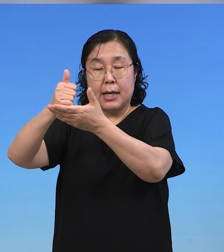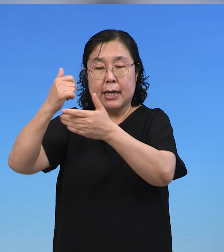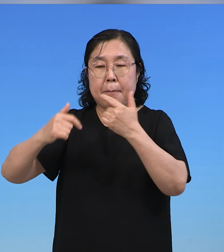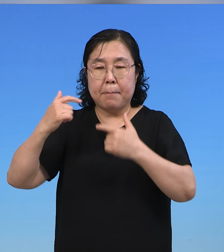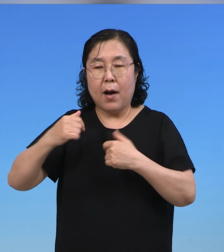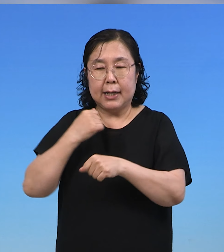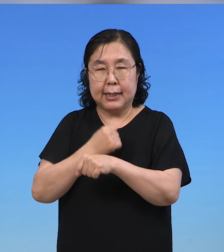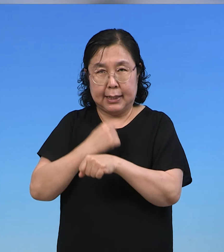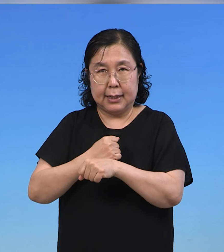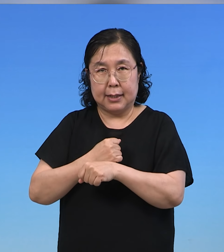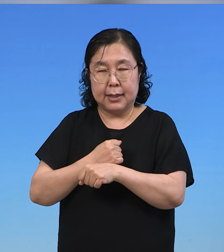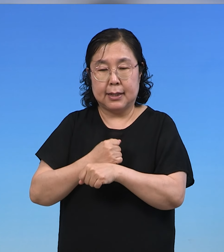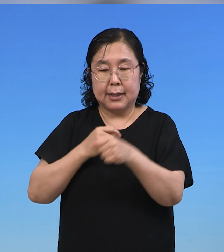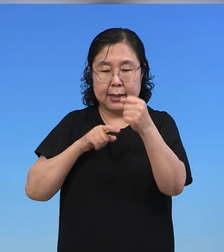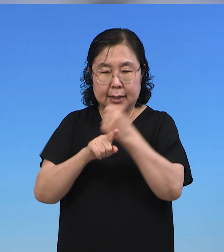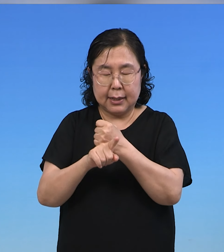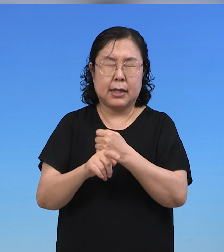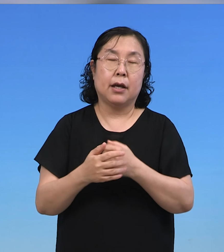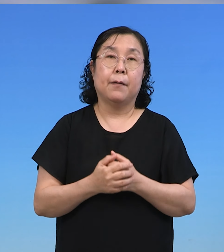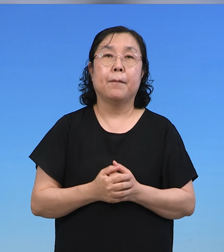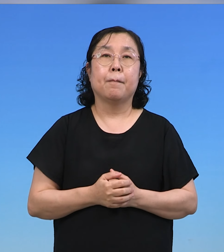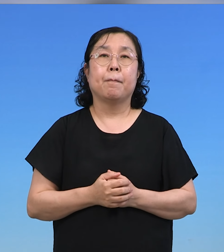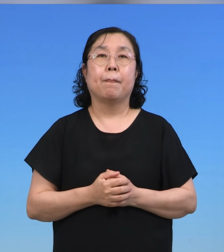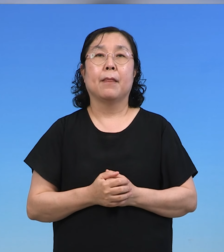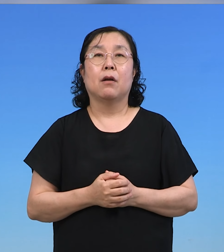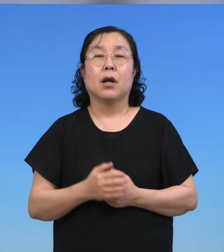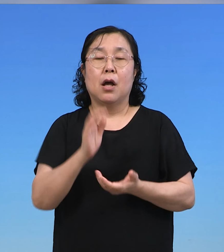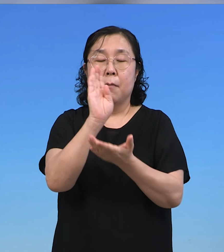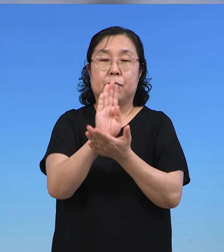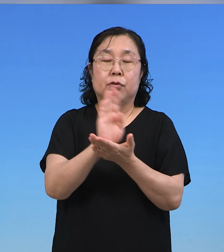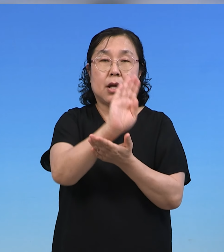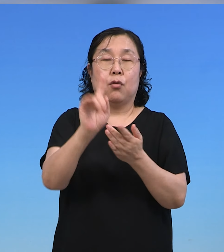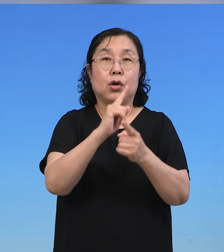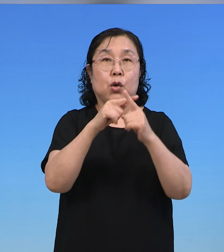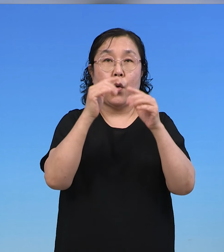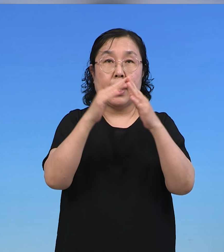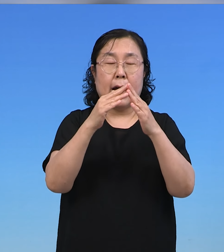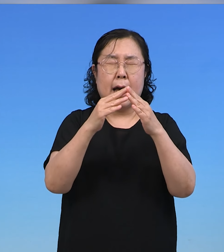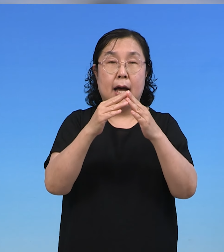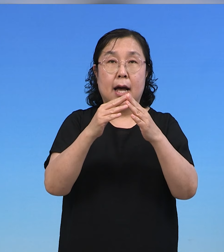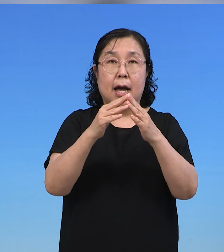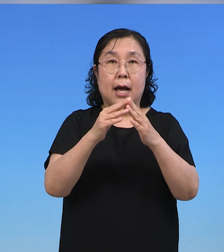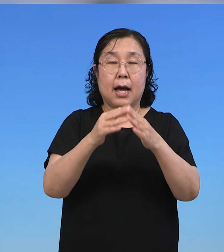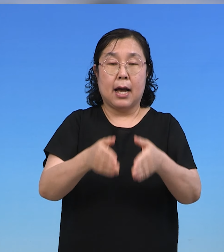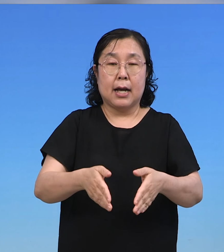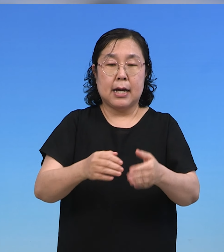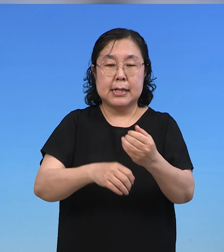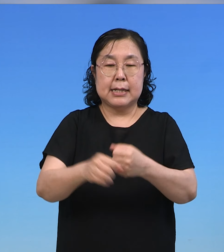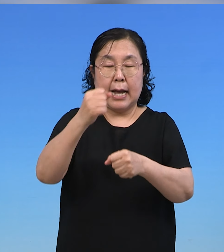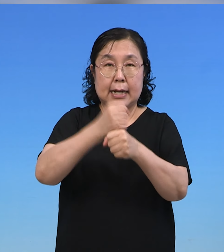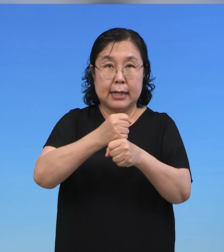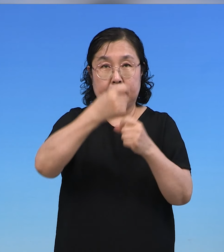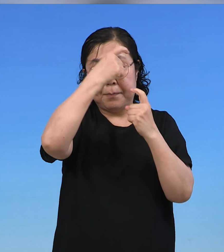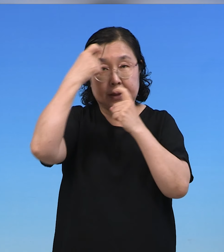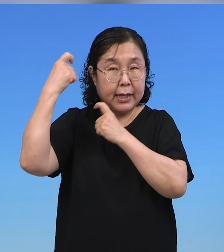헌혈합니까? 뭘 의미합니까? 하나님 주시는 이 놀라운 개인의 평화를 가두어